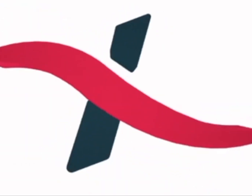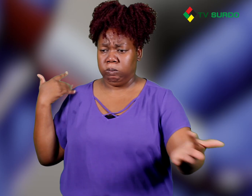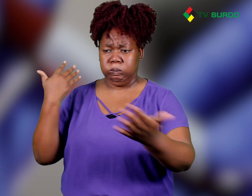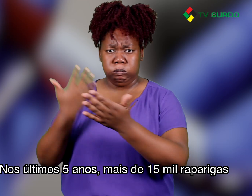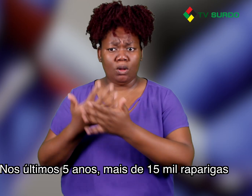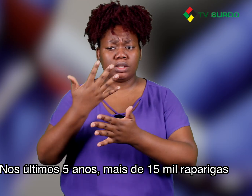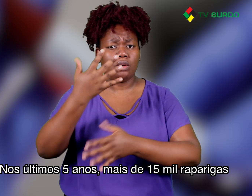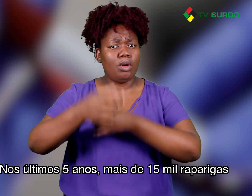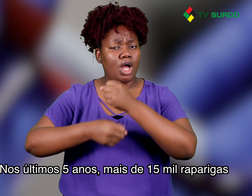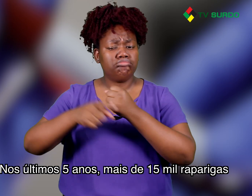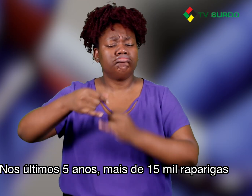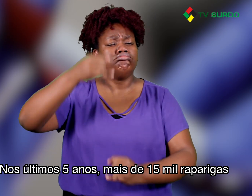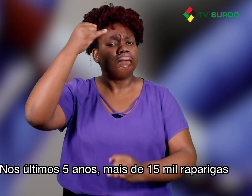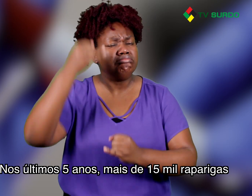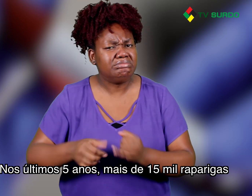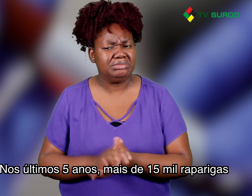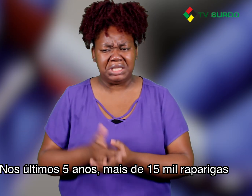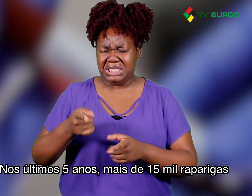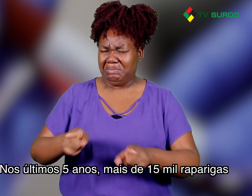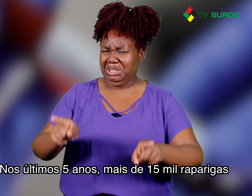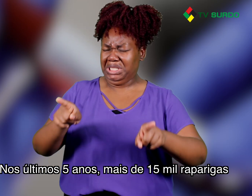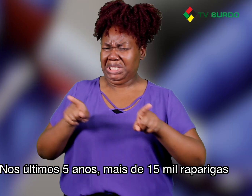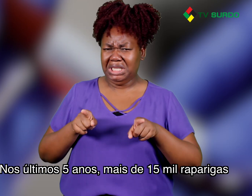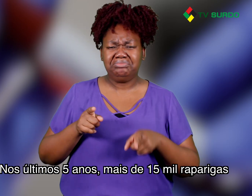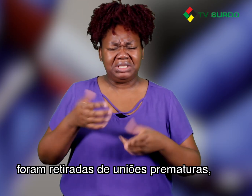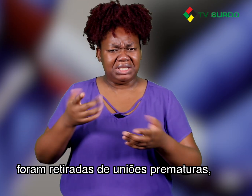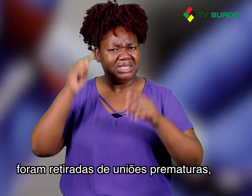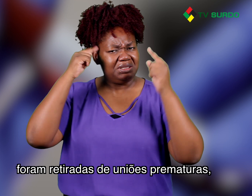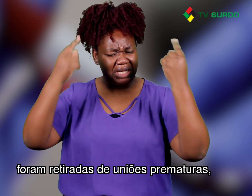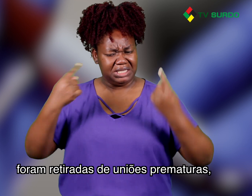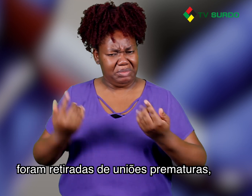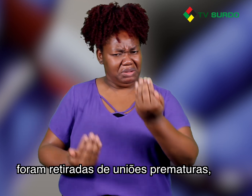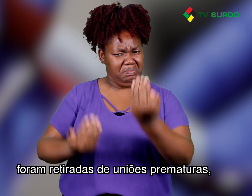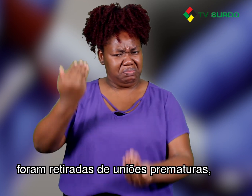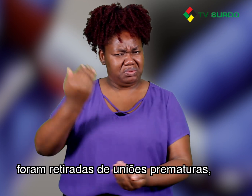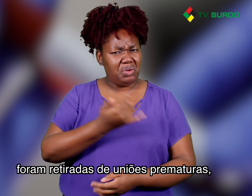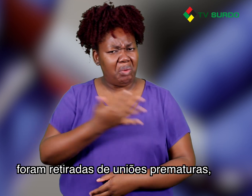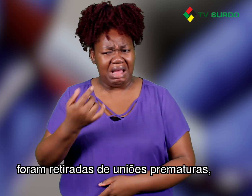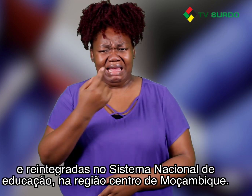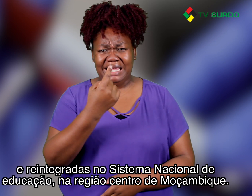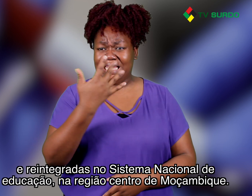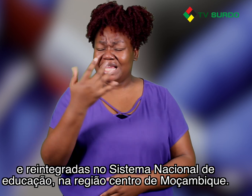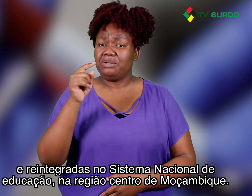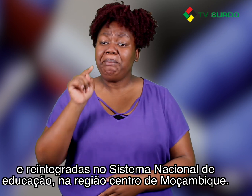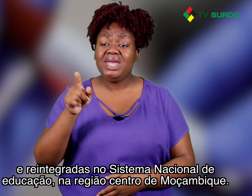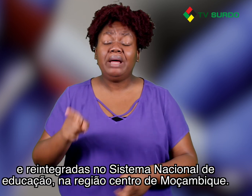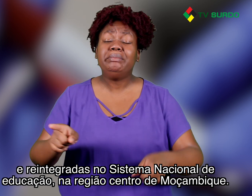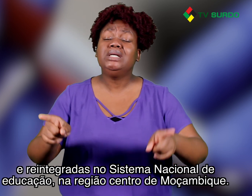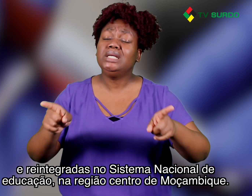Nos últimos cinco anos, mais de 15 mil raparigas foram retiradas de uniões prematuras e reintegradas no Sistema Nacional